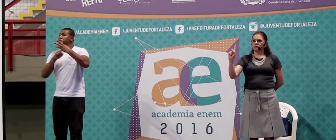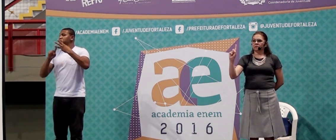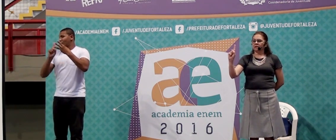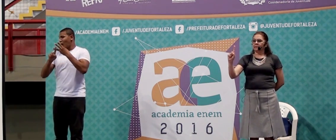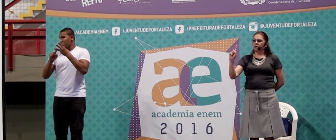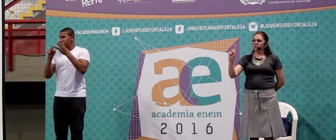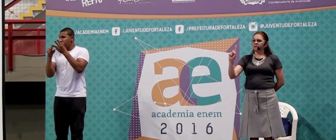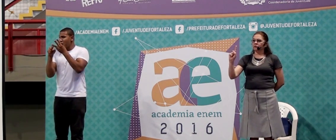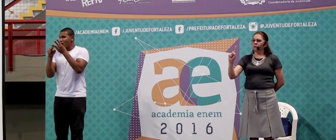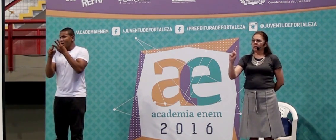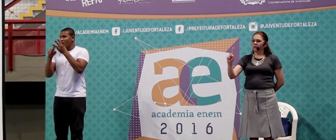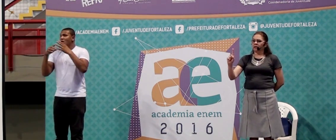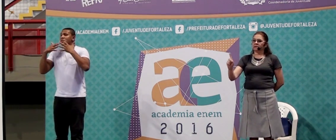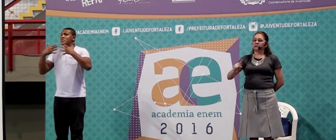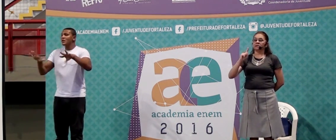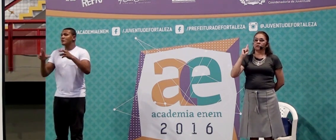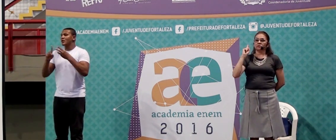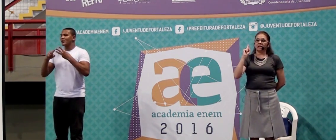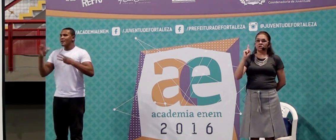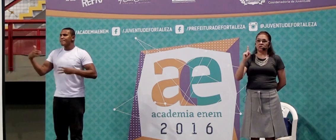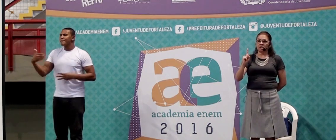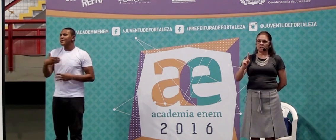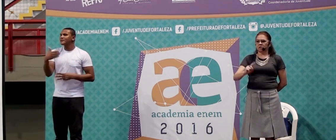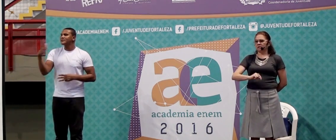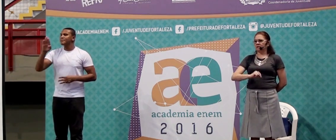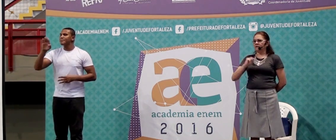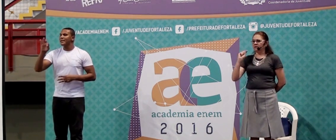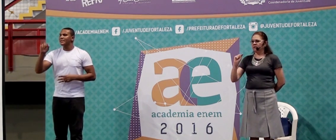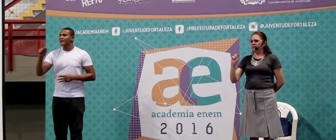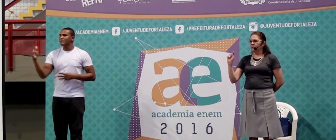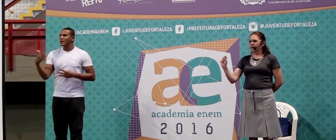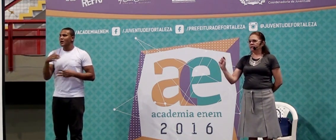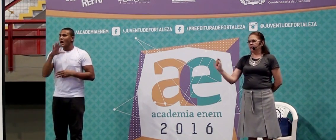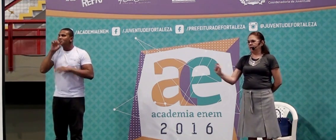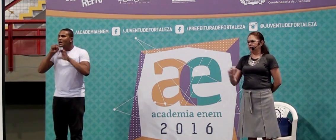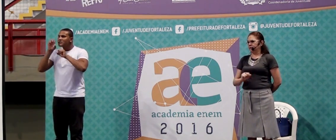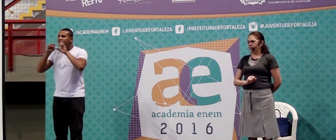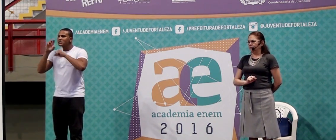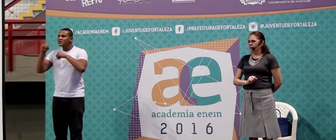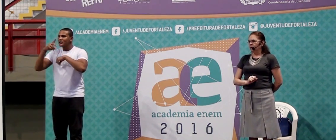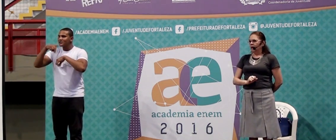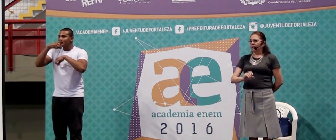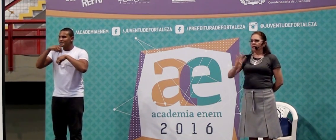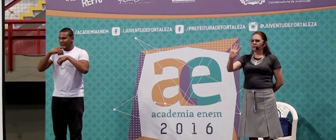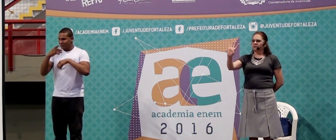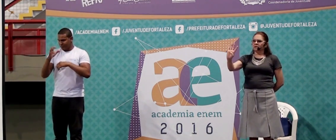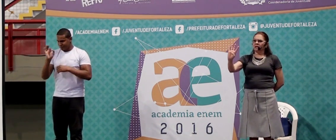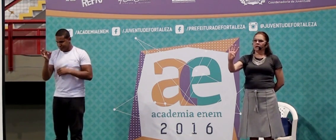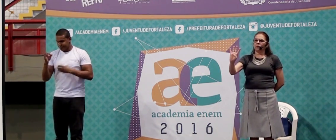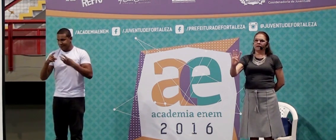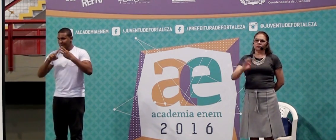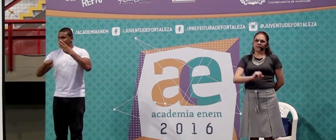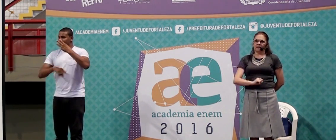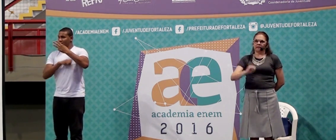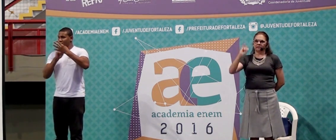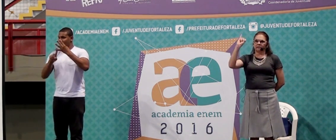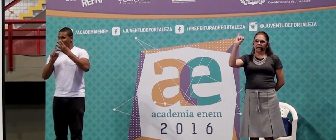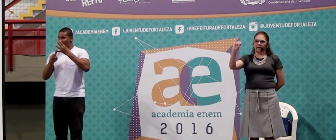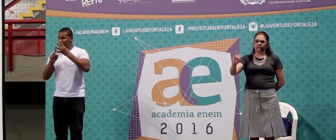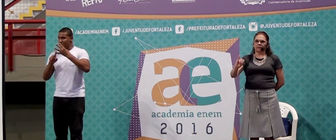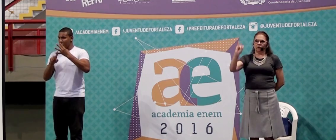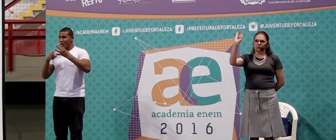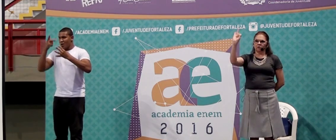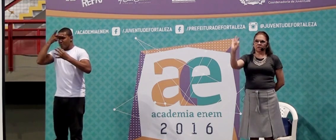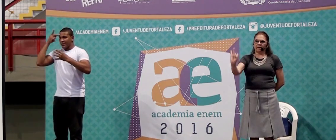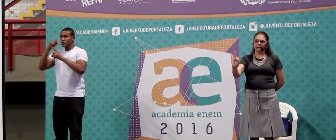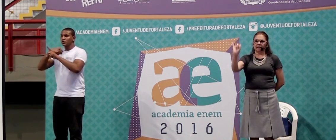eu posso usar medidas humanas, que são os agentes que visitam casa a casa. Aqui eu citei 4 áreas: a